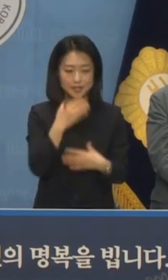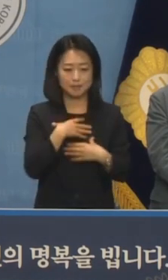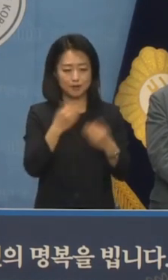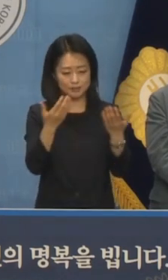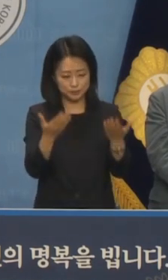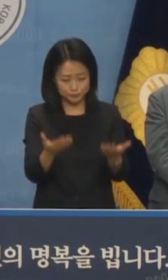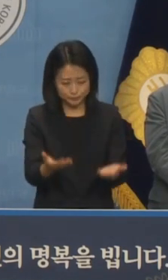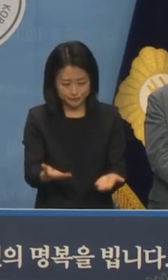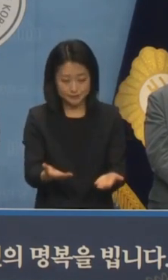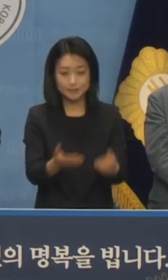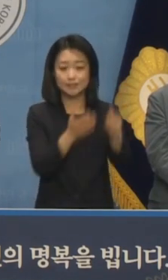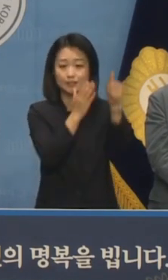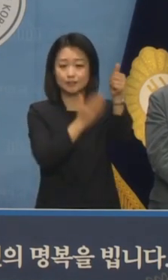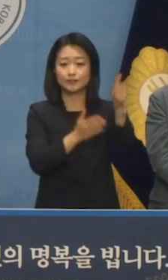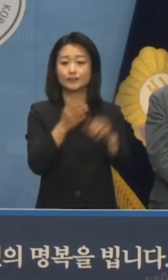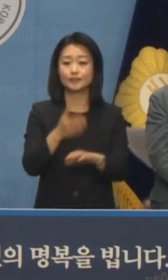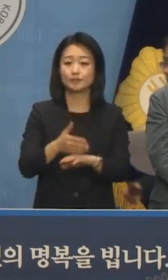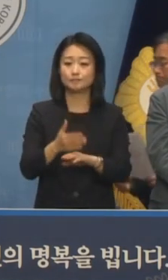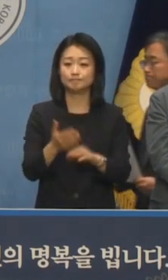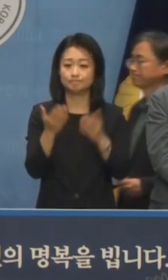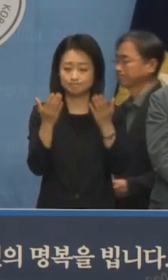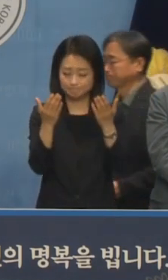계시길 바랍니다. 감사합니다.